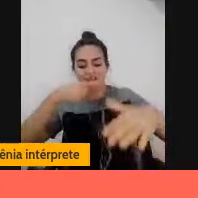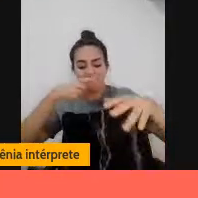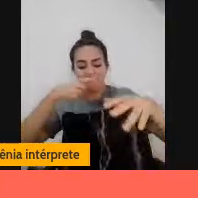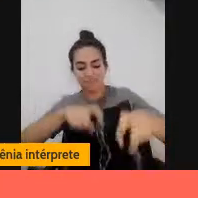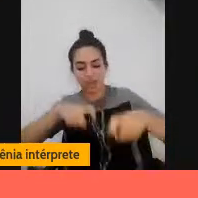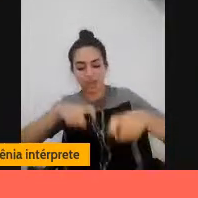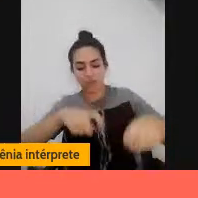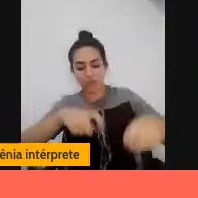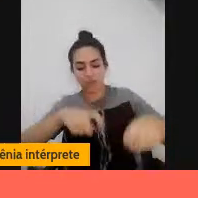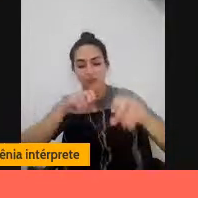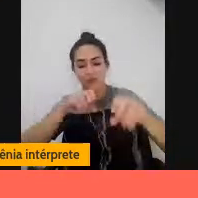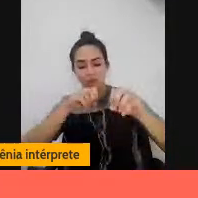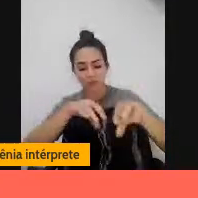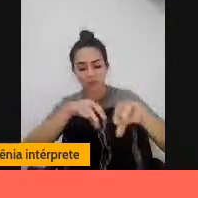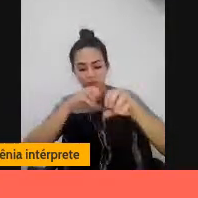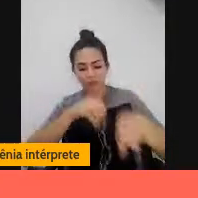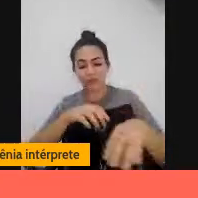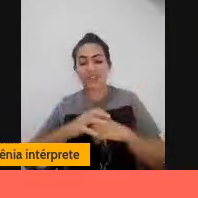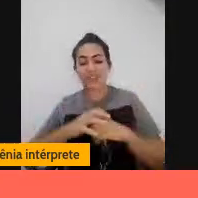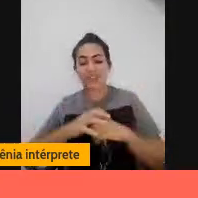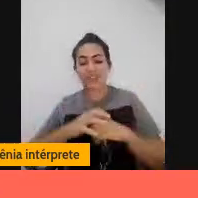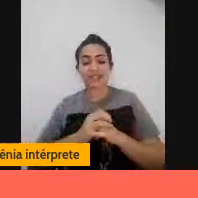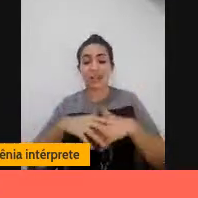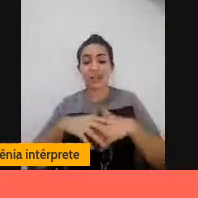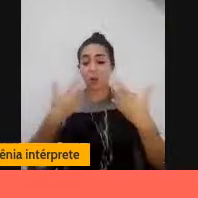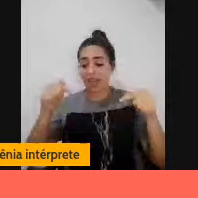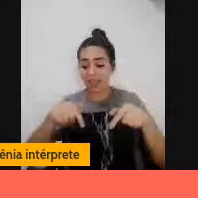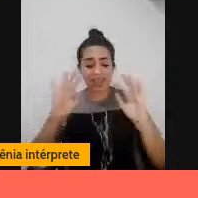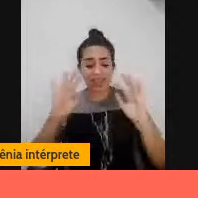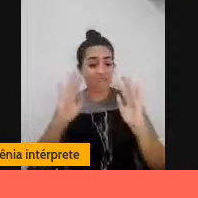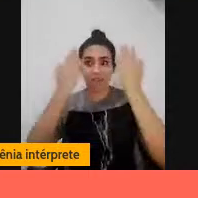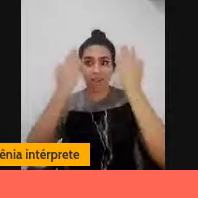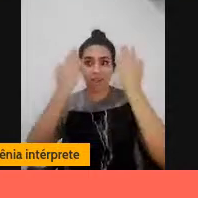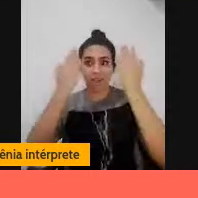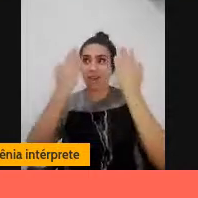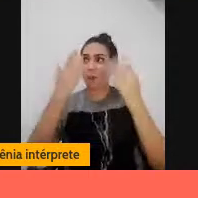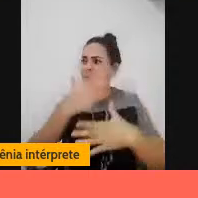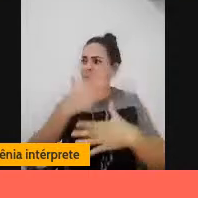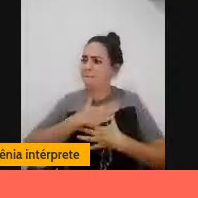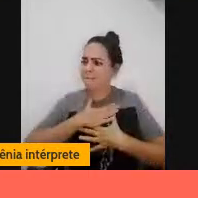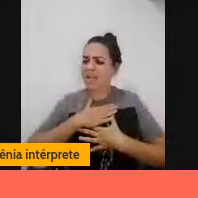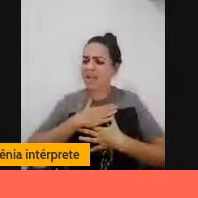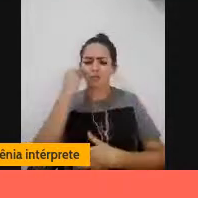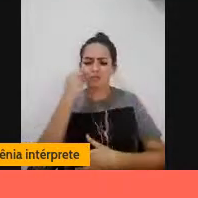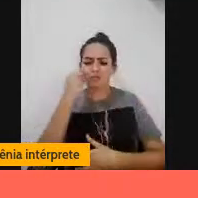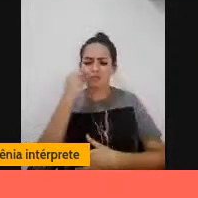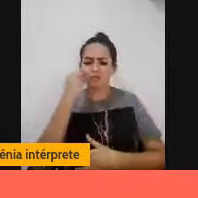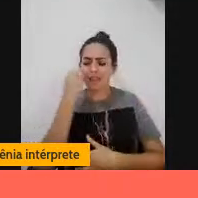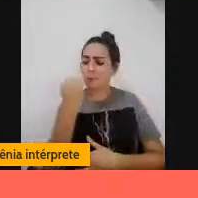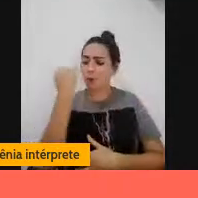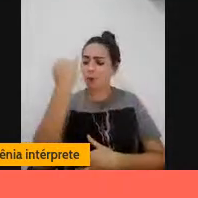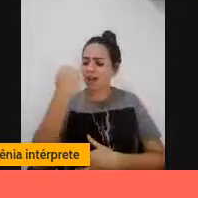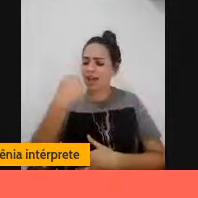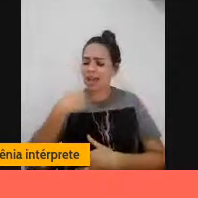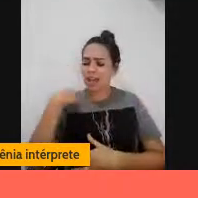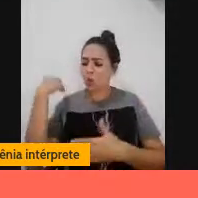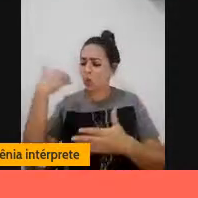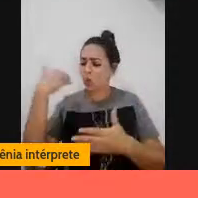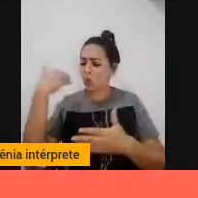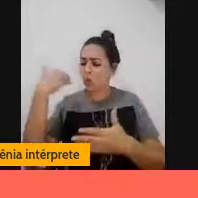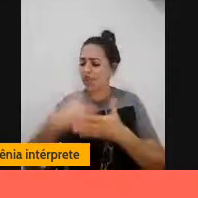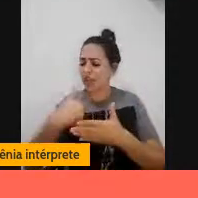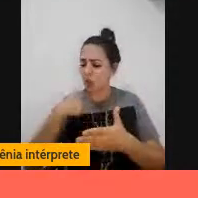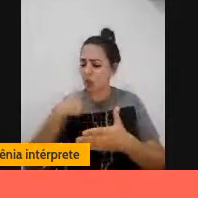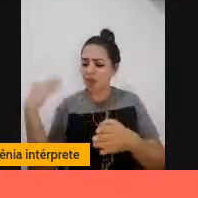ela foi muito importante. Desde quando eu entrei na UFPB, eu sempre